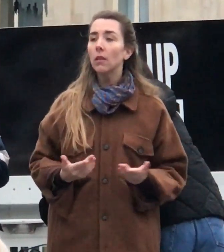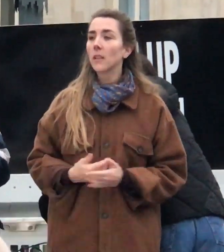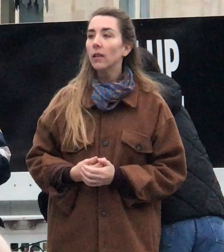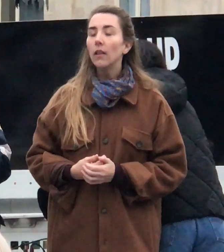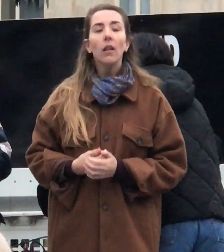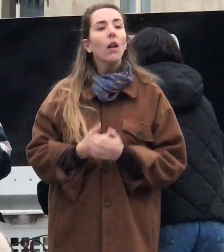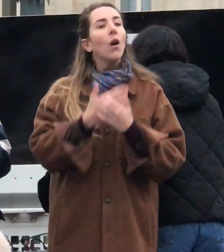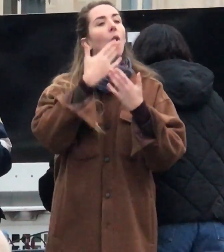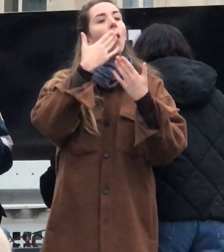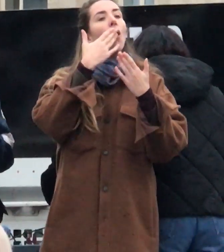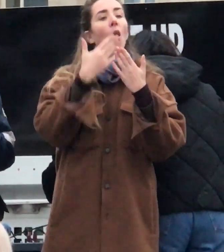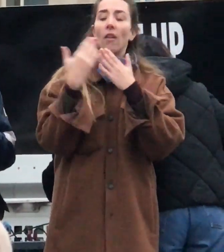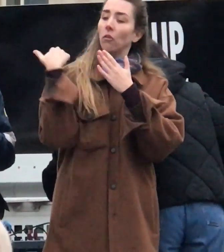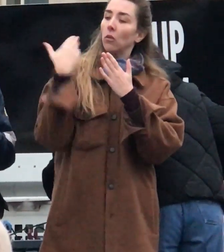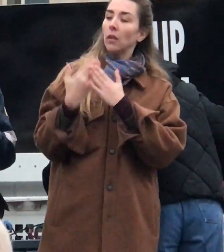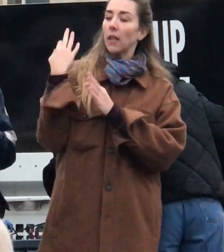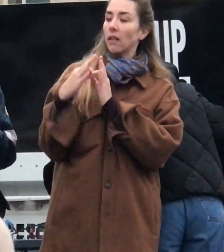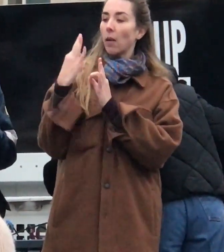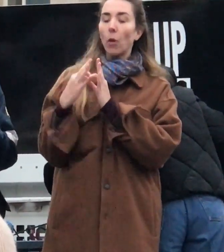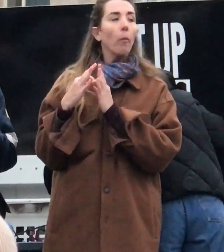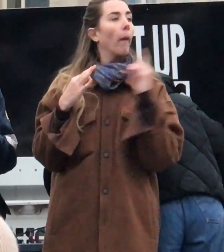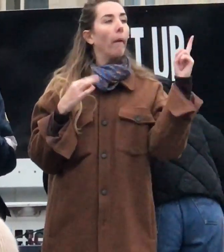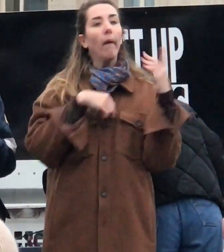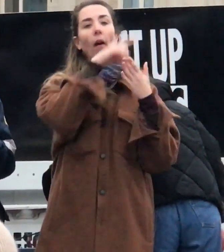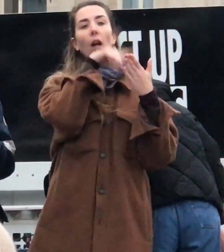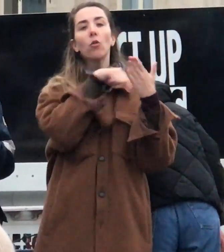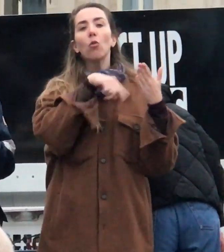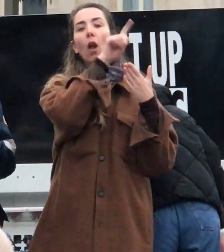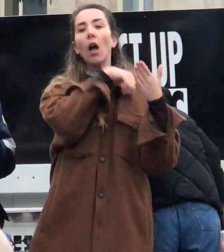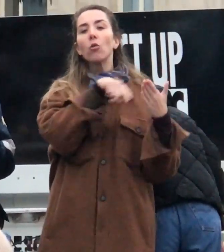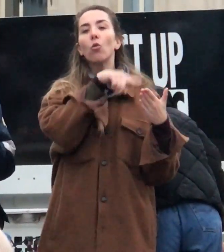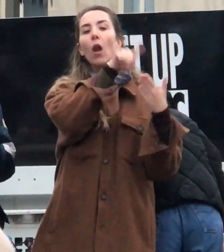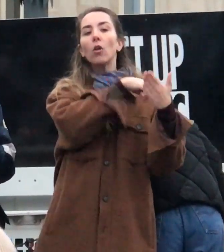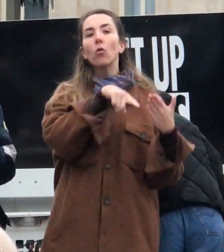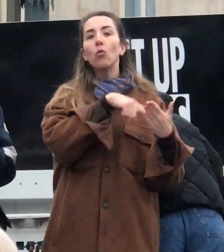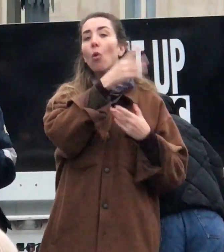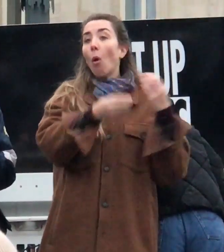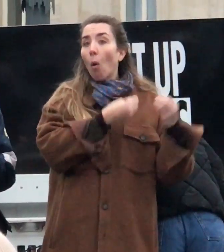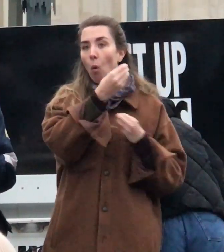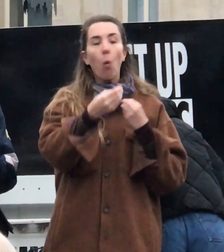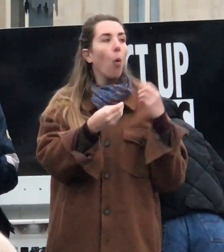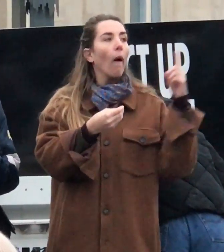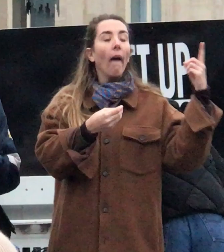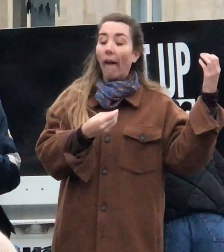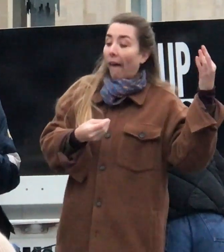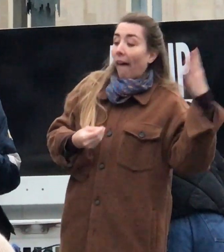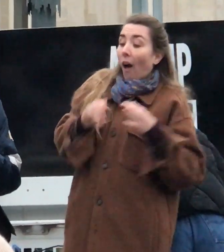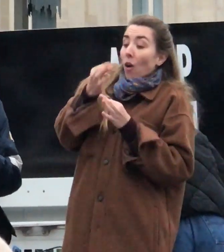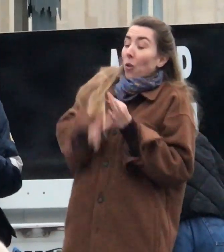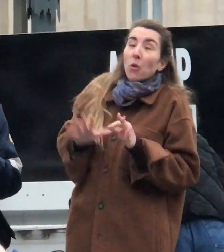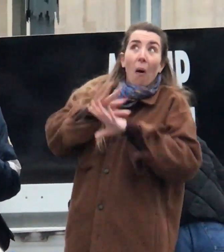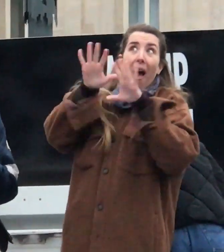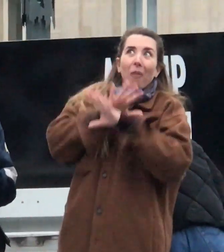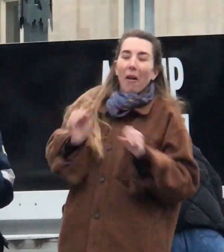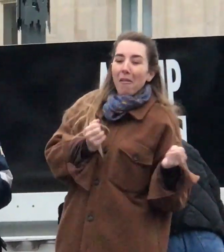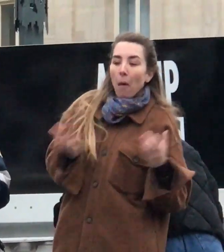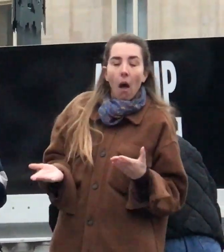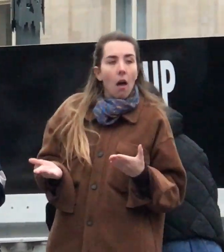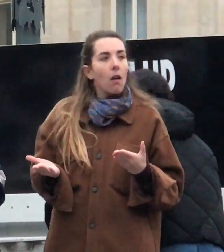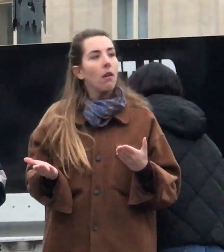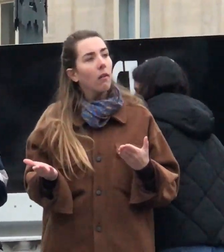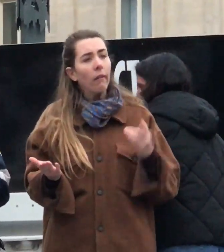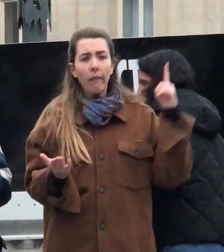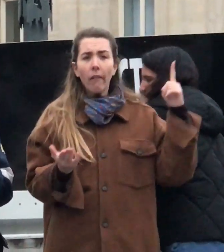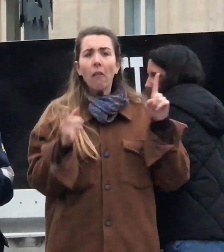Les rendez-vous pris depuis septembre sont annulés ou alors tournent au marché de la solution miracle. Les mêmes